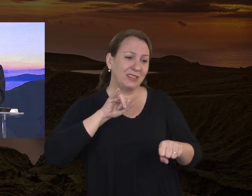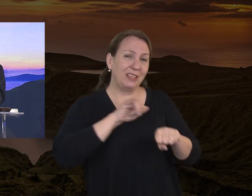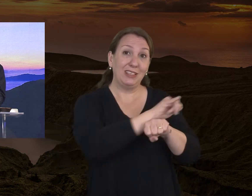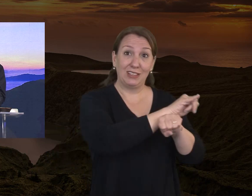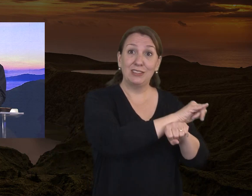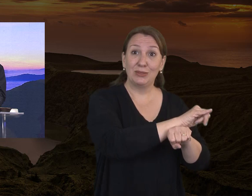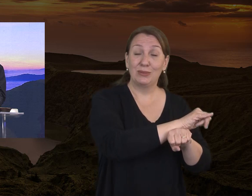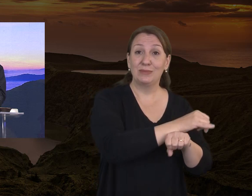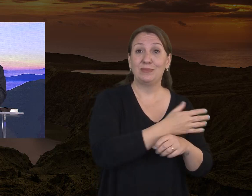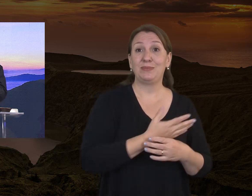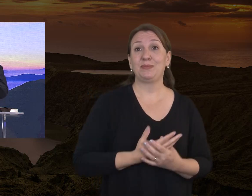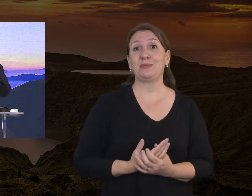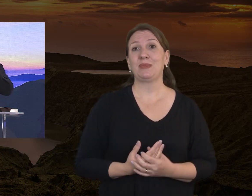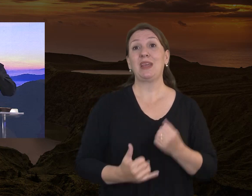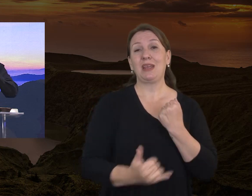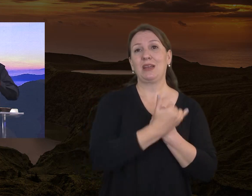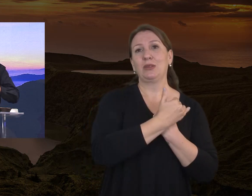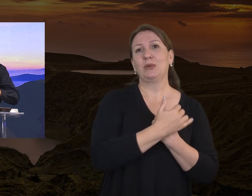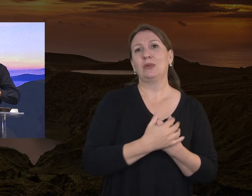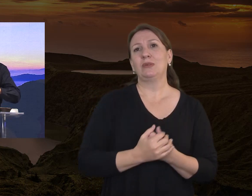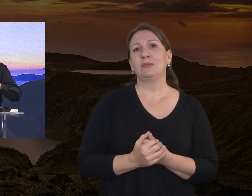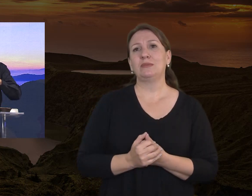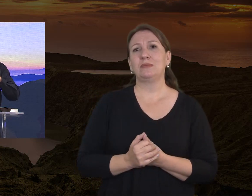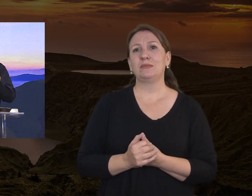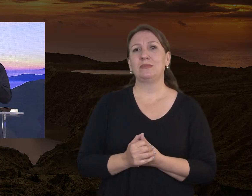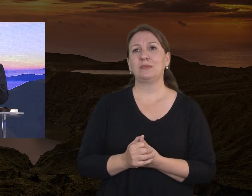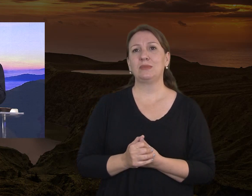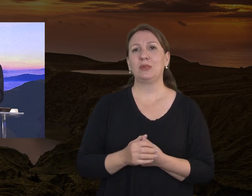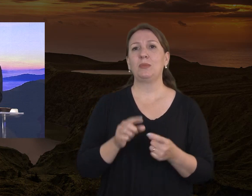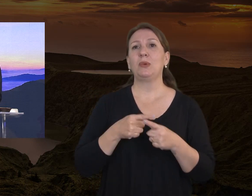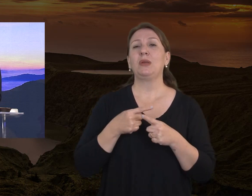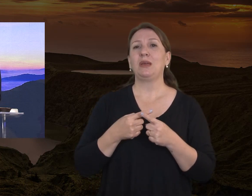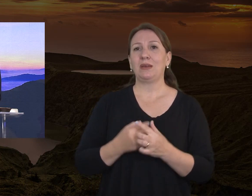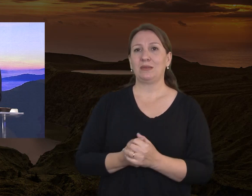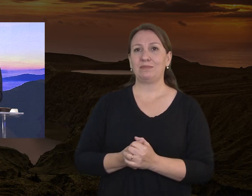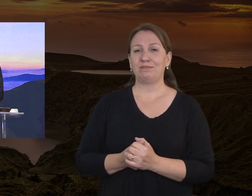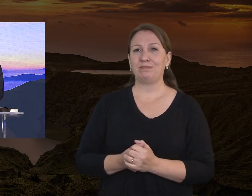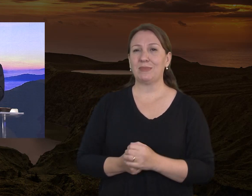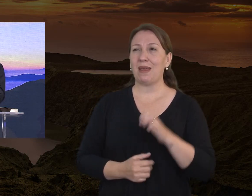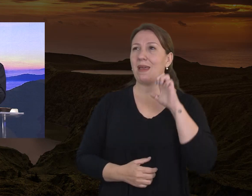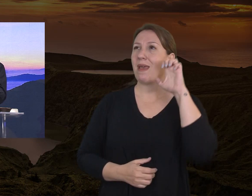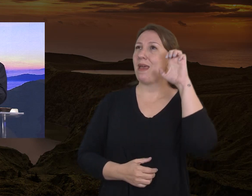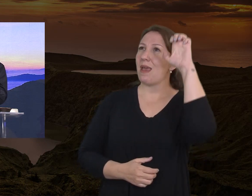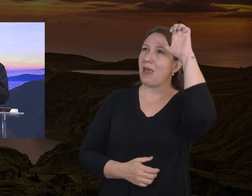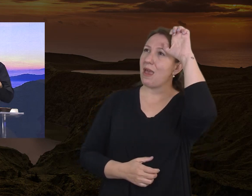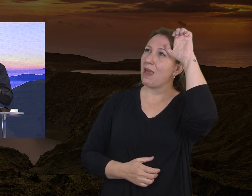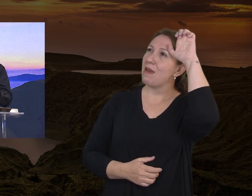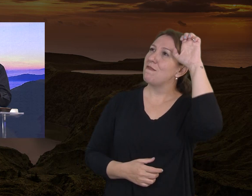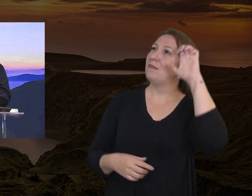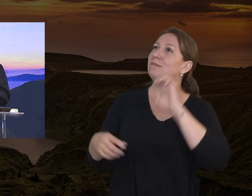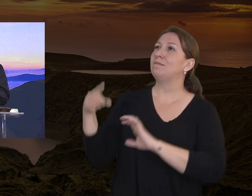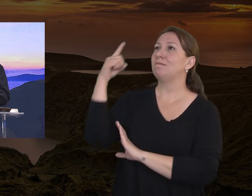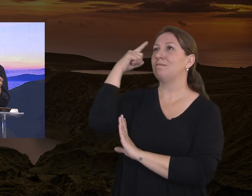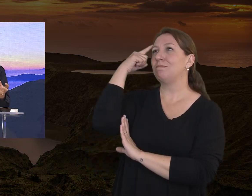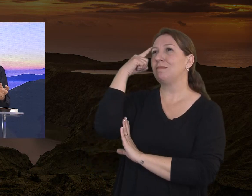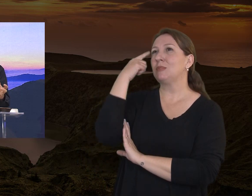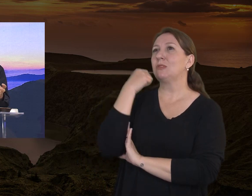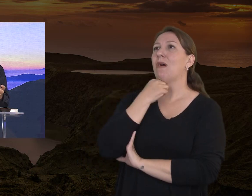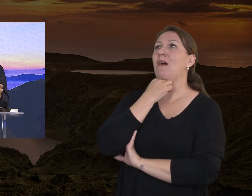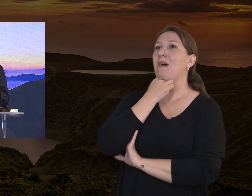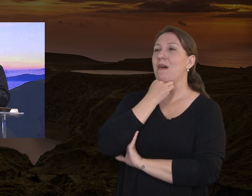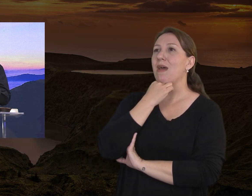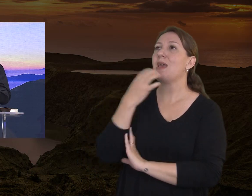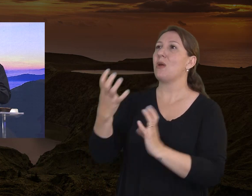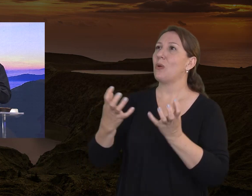do bem e do mal, desejando ter a capacidade de, como Deus, conhecer o bem e o